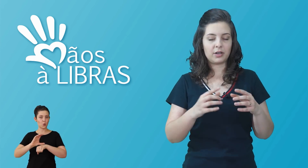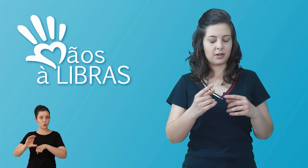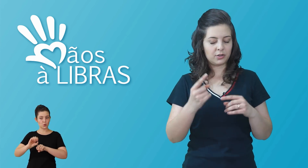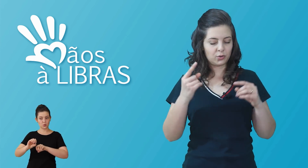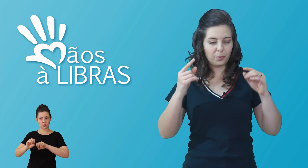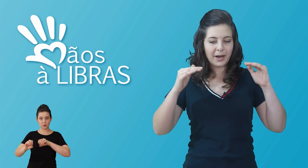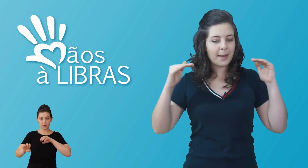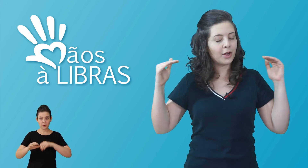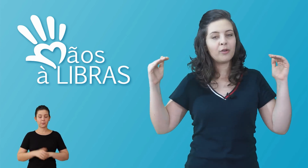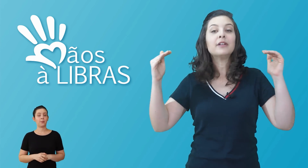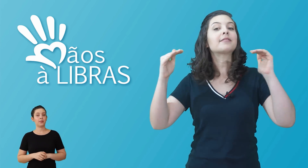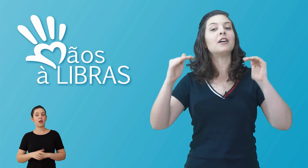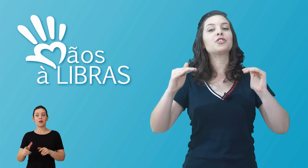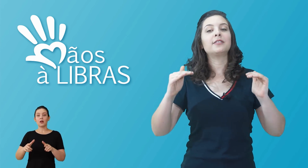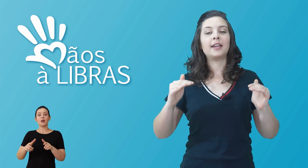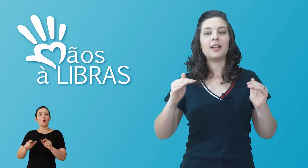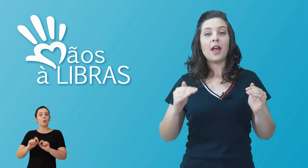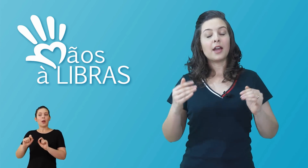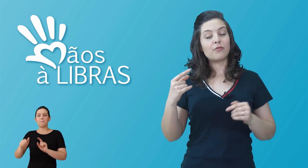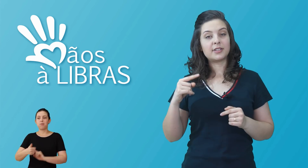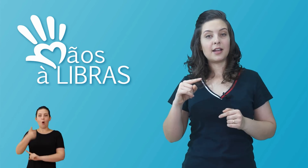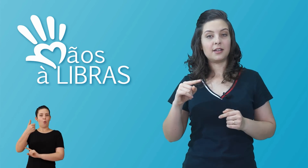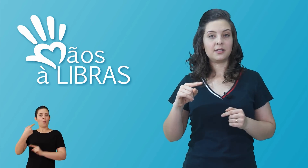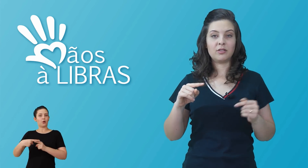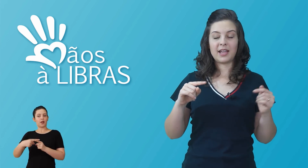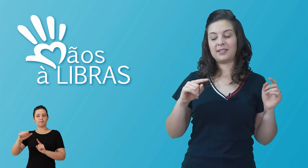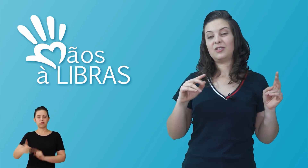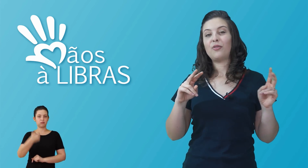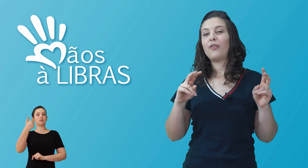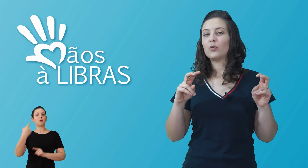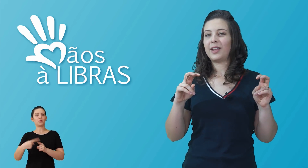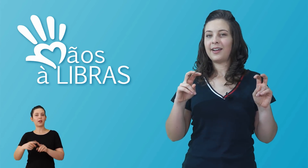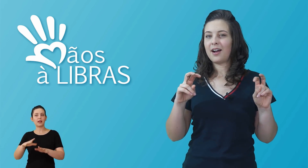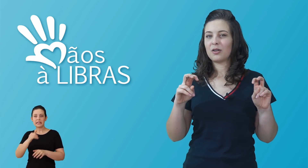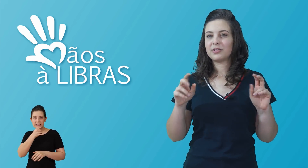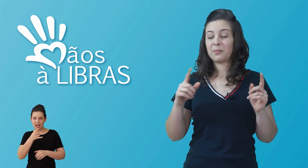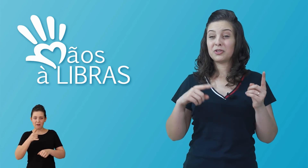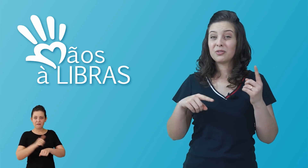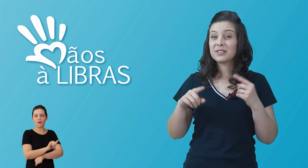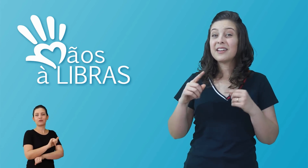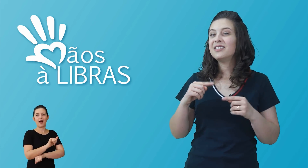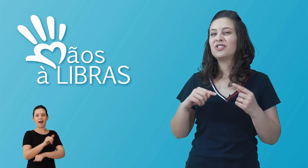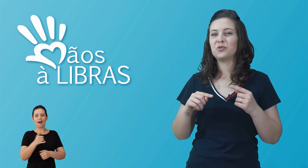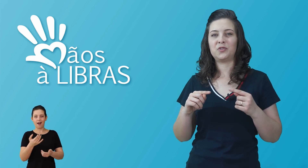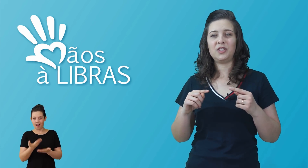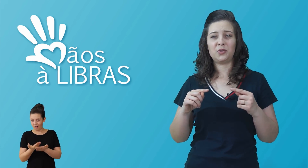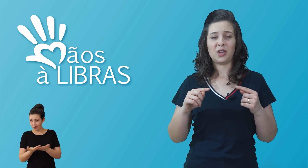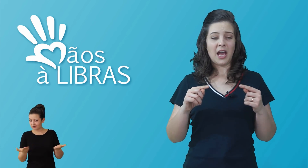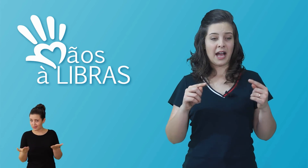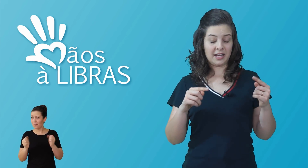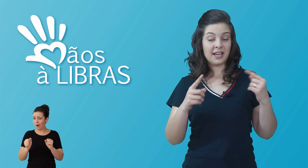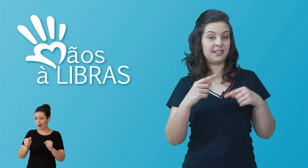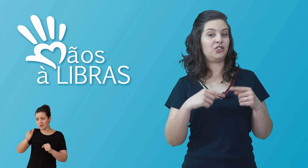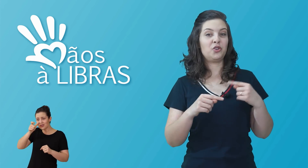distância, a maior vantagem dele é que você não tem essa de faltar a aula. Você pode, inclusive, assistir os